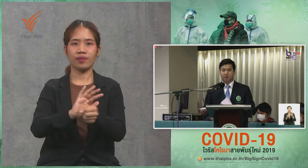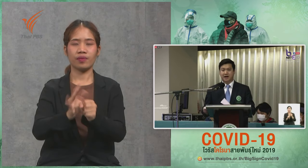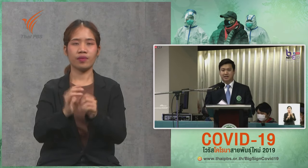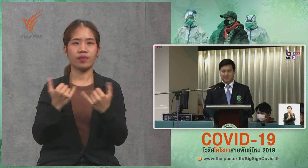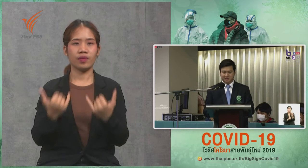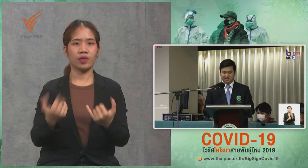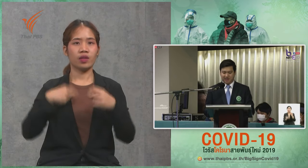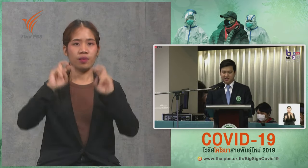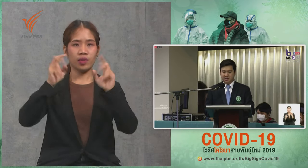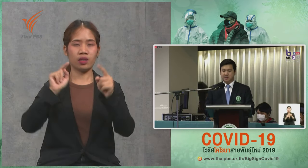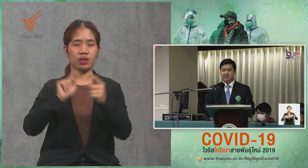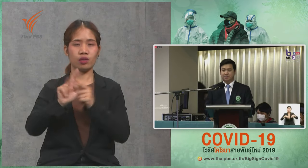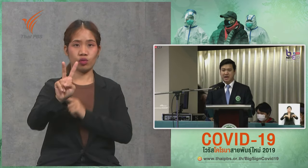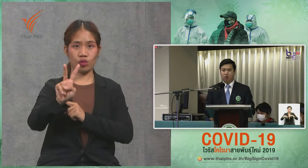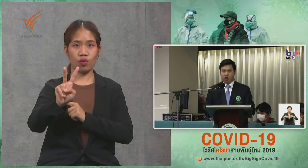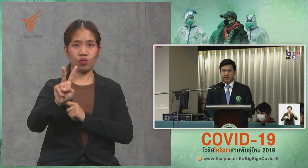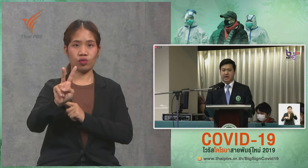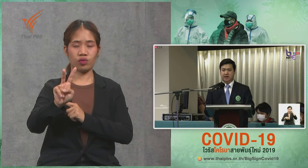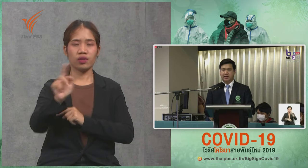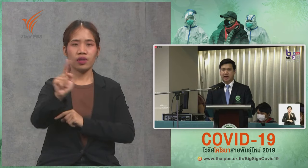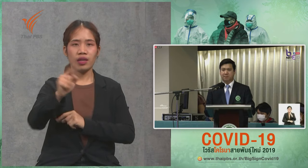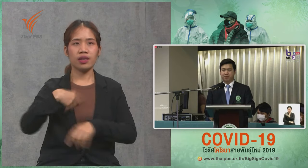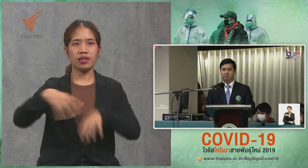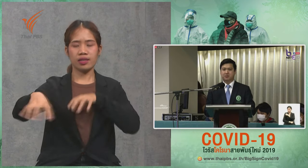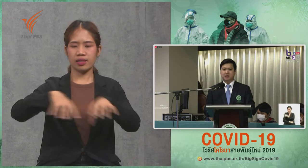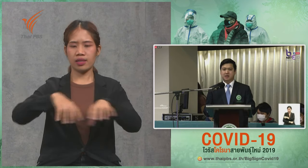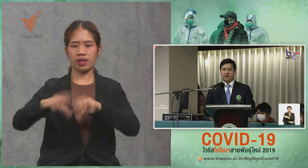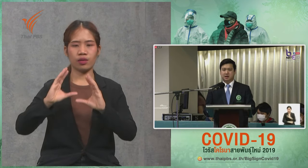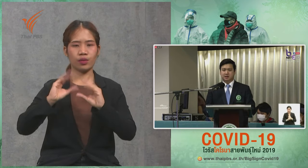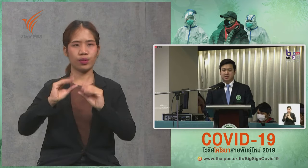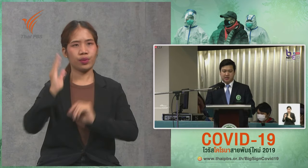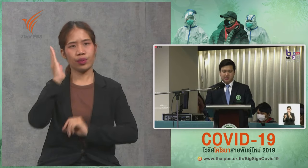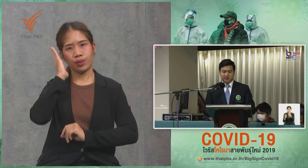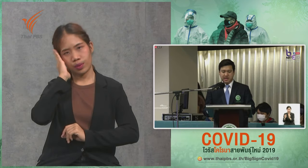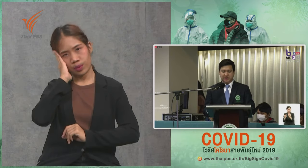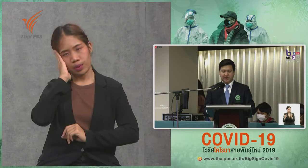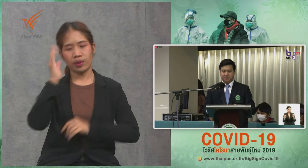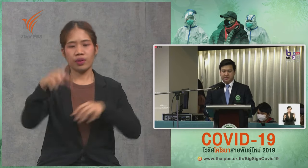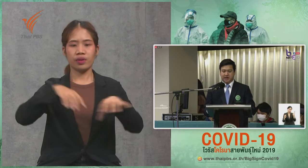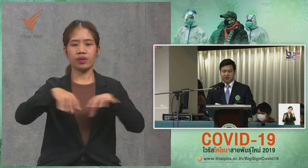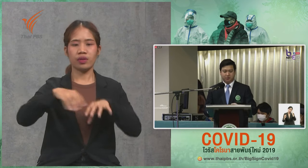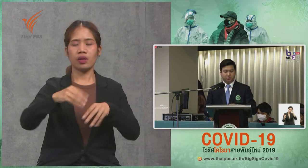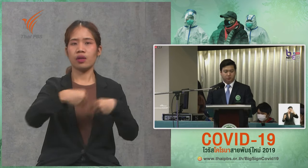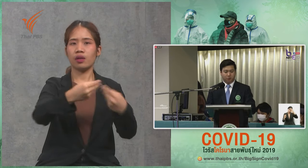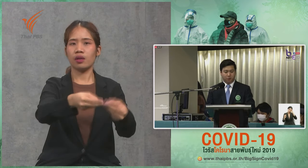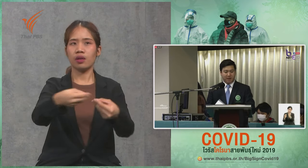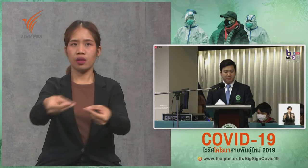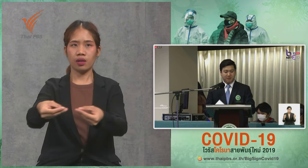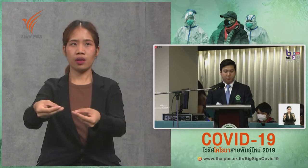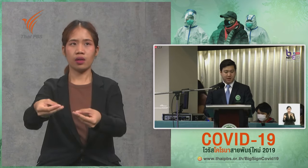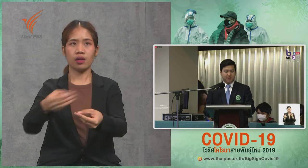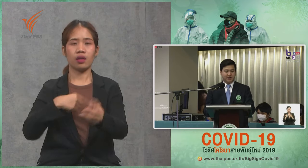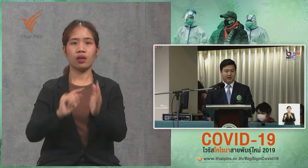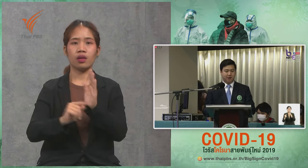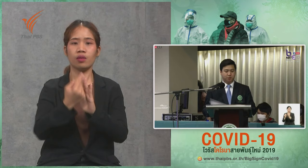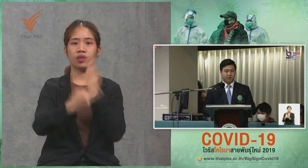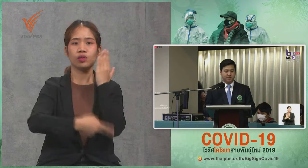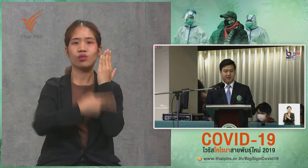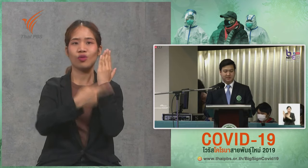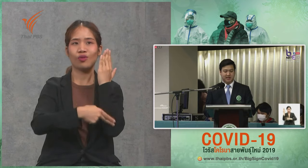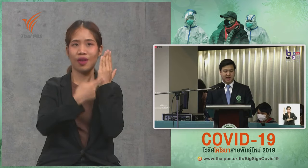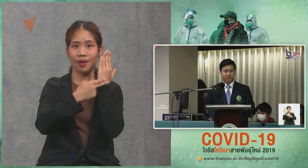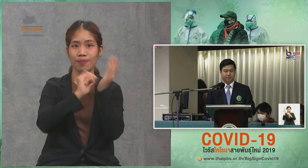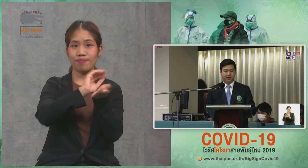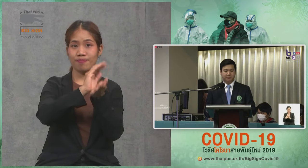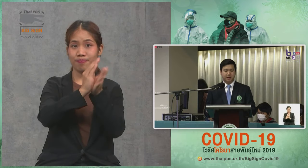ครับเรื่องเกี่ยวกับการจัดสรรทรัพยากรเตียงและการปรับเตียงนะครับจากโรงแรมให้เป็นโรงพยาบาลนะครับโรงพ